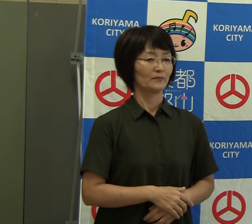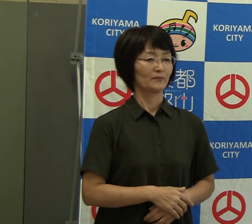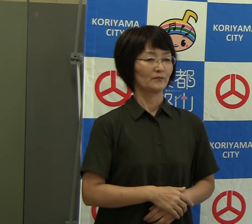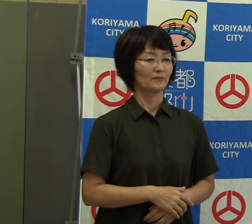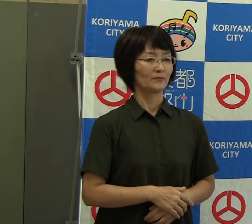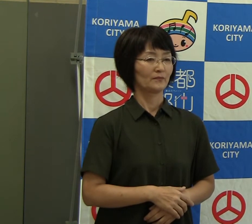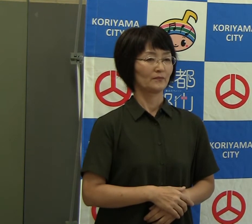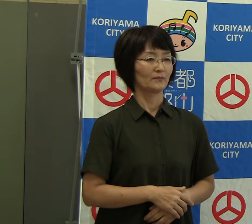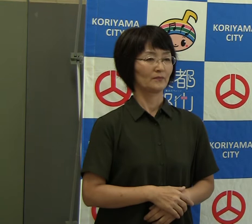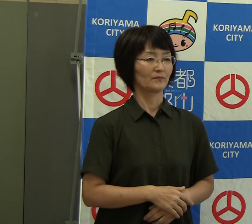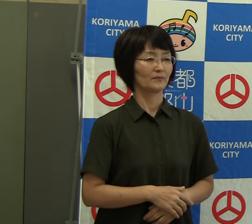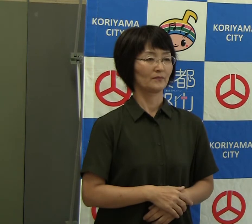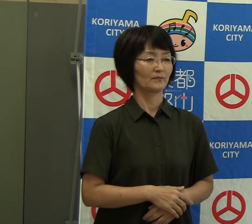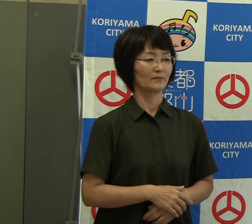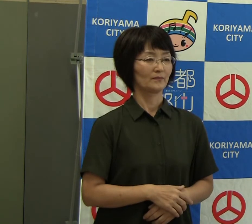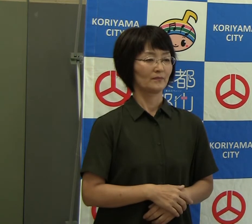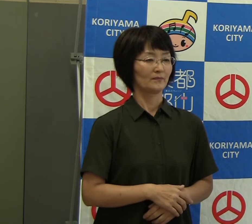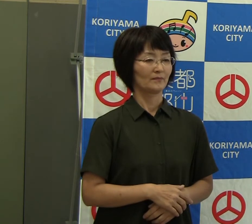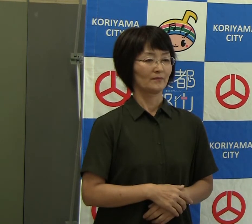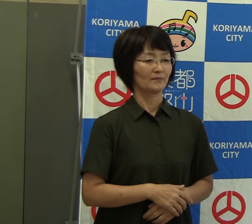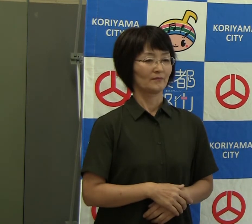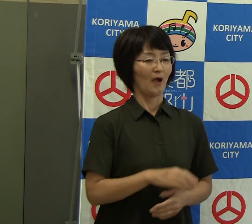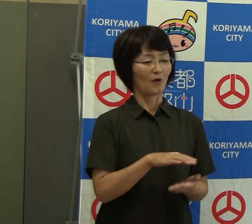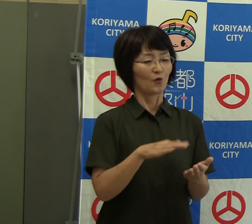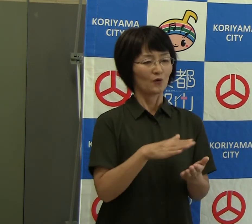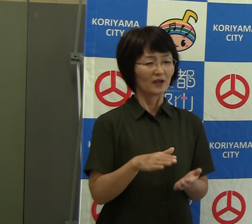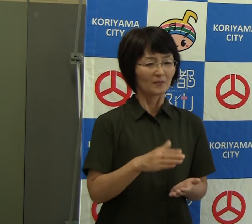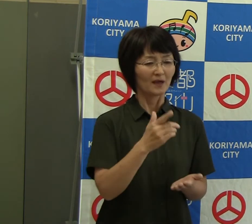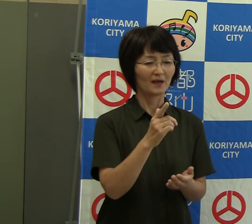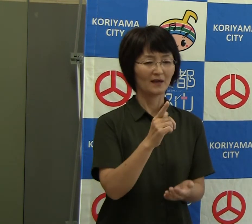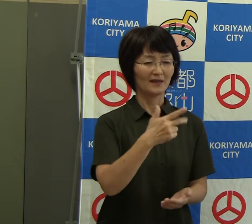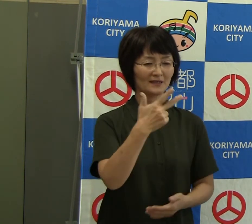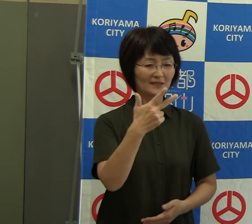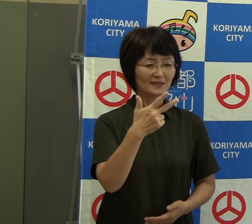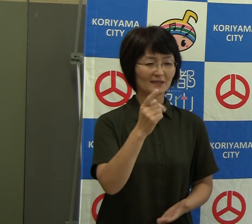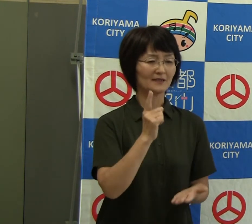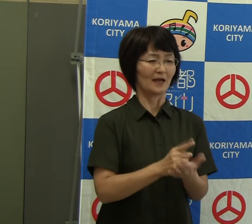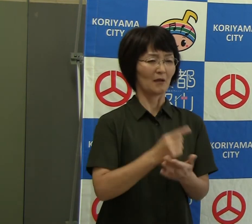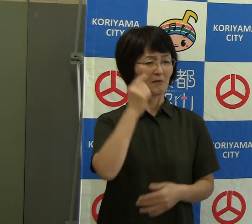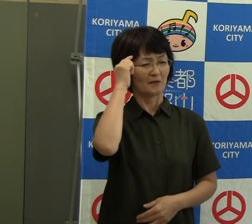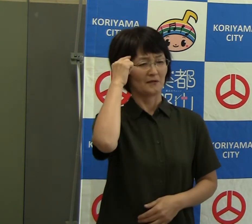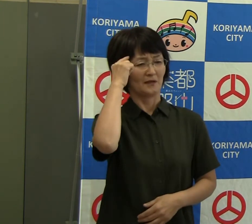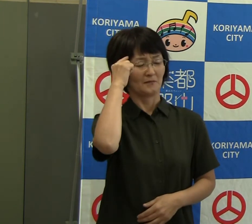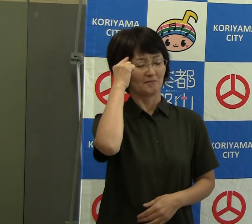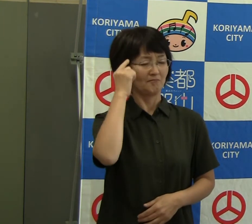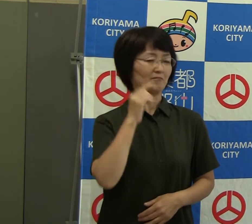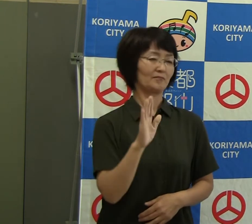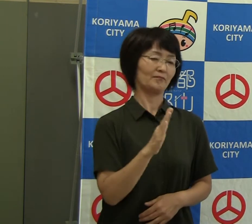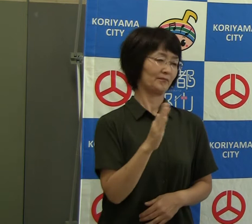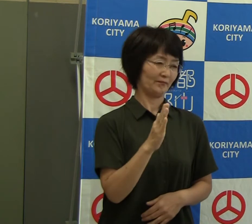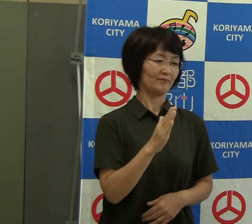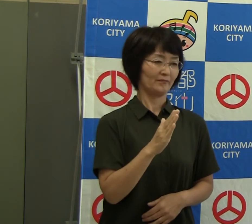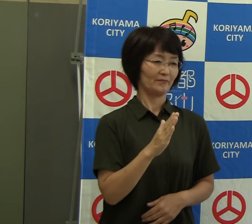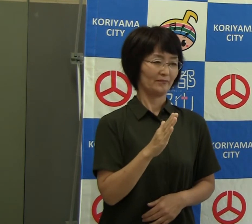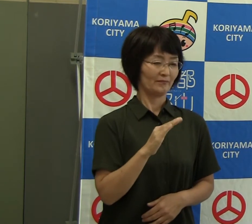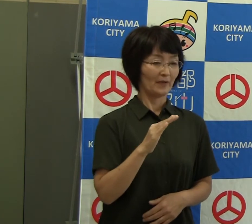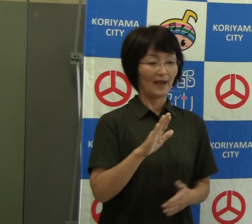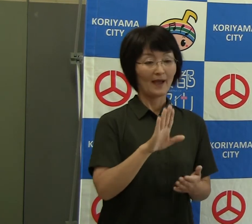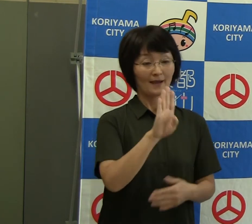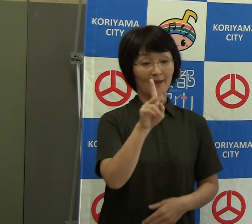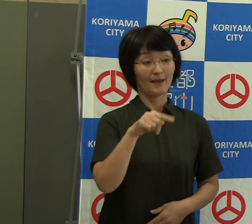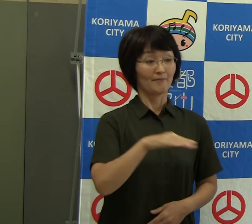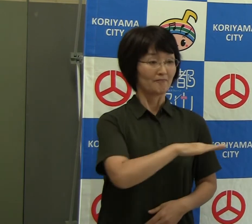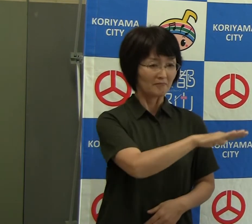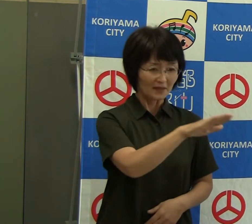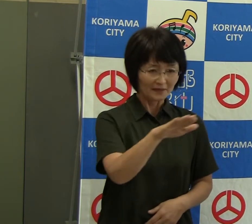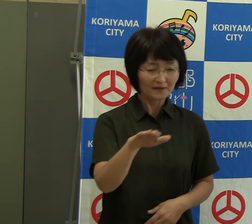いわゆるはオラボに来いと、あんたんとかどうでもいいとか、そういうスタンスは取りません。でその辺は全体県が